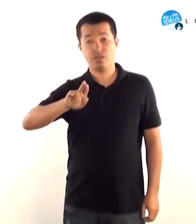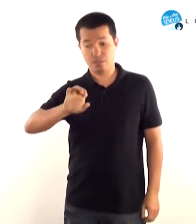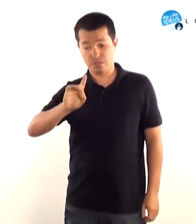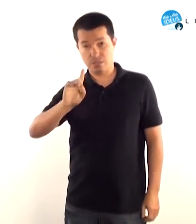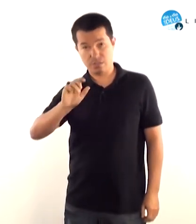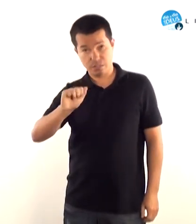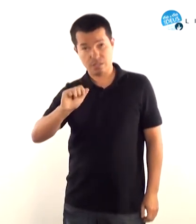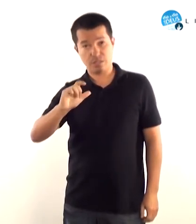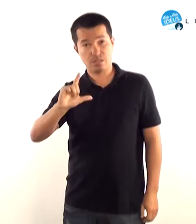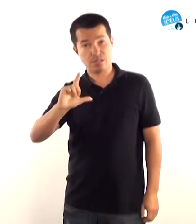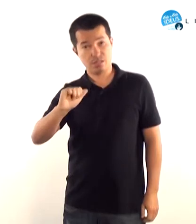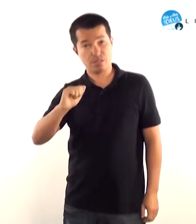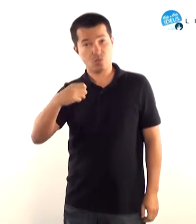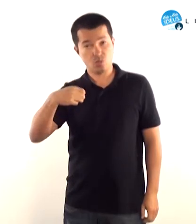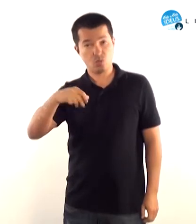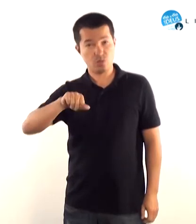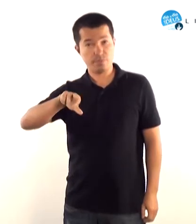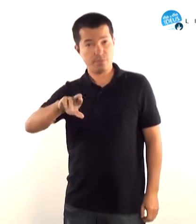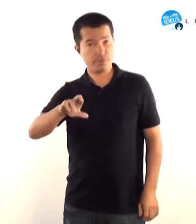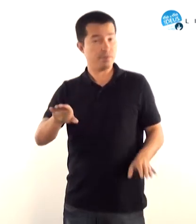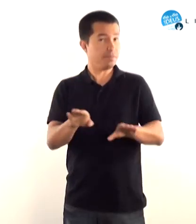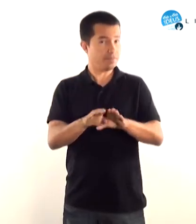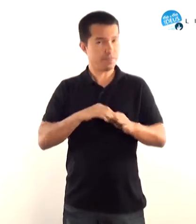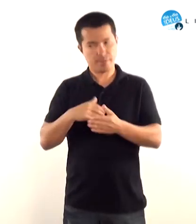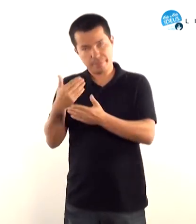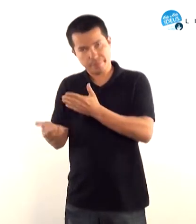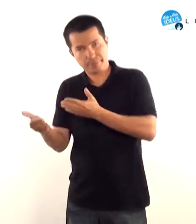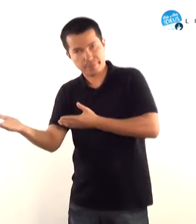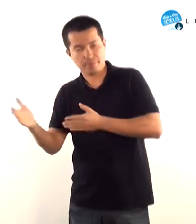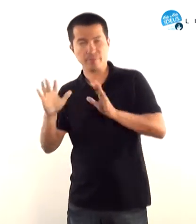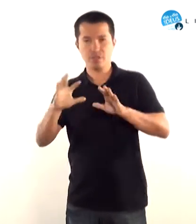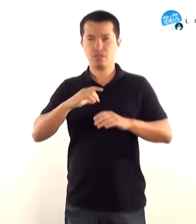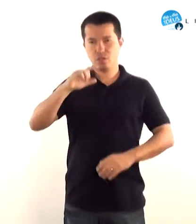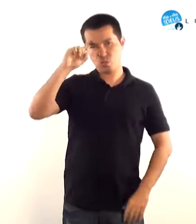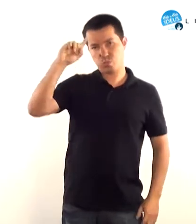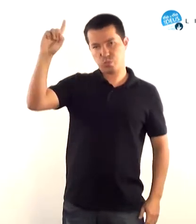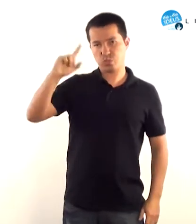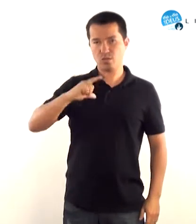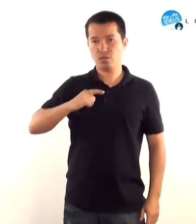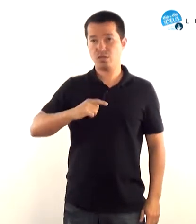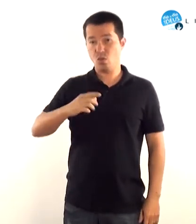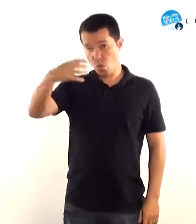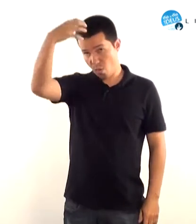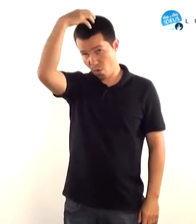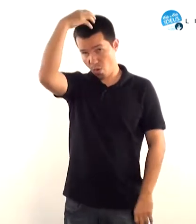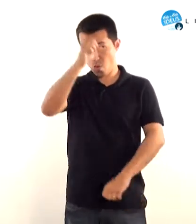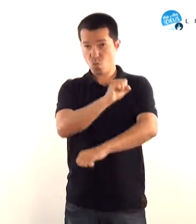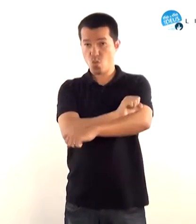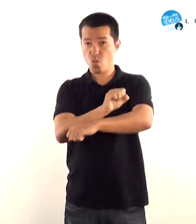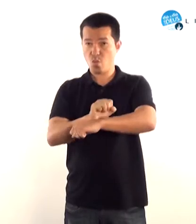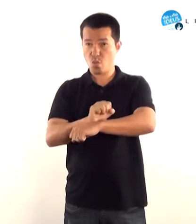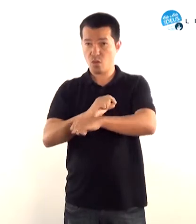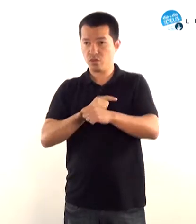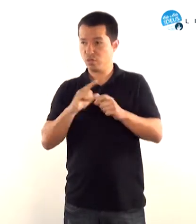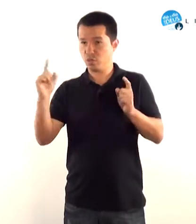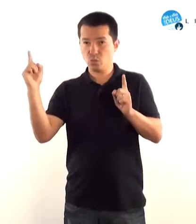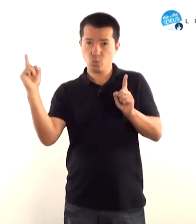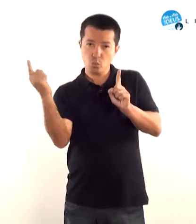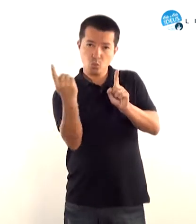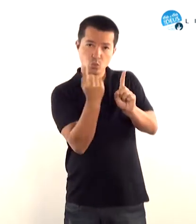estava voltando para casa, quando o rei de Sodoma foi encontrar-se com ele no vale de Savé, também